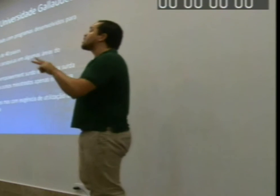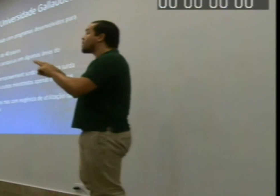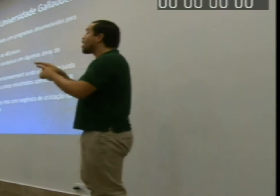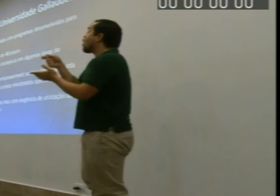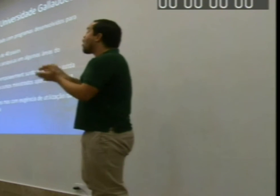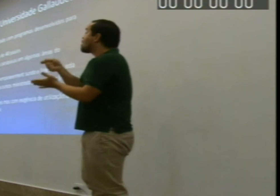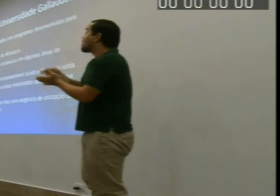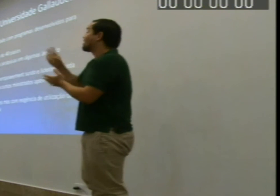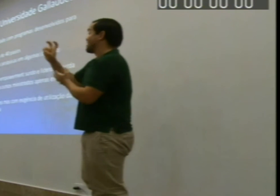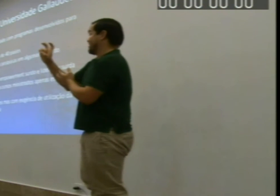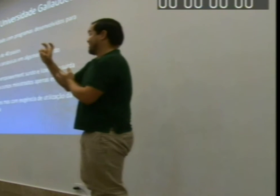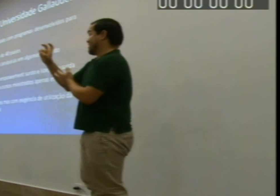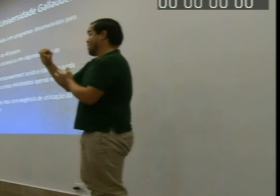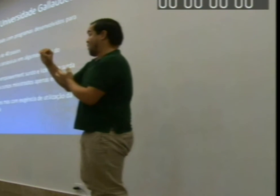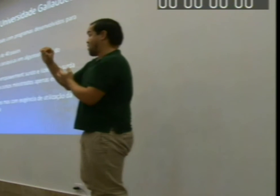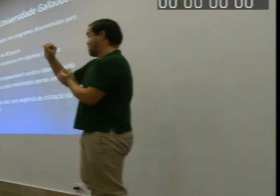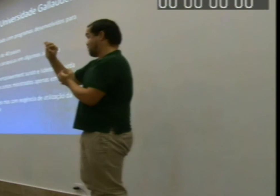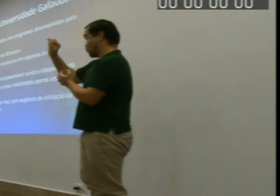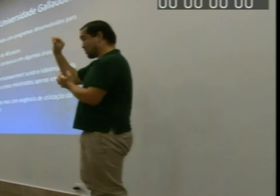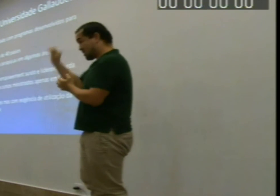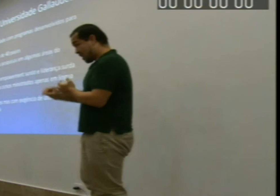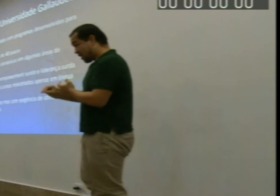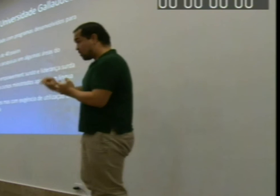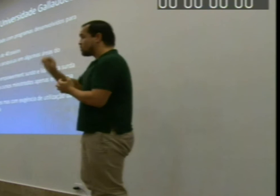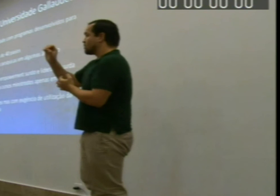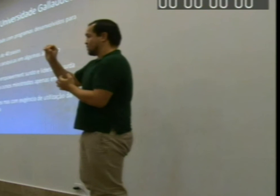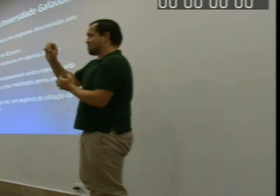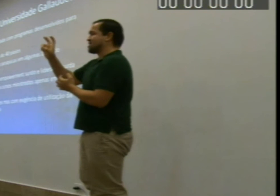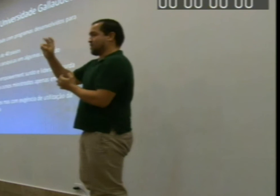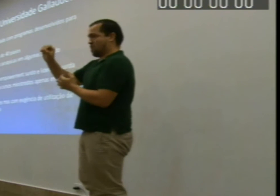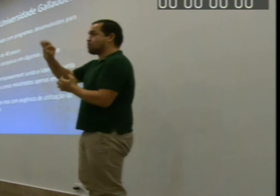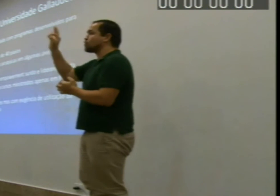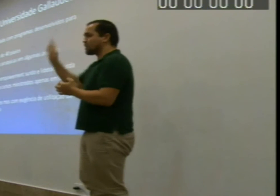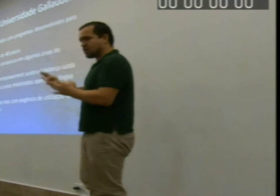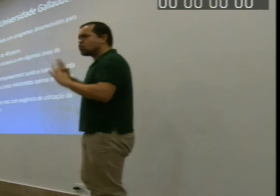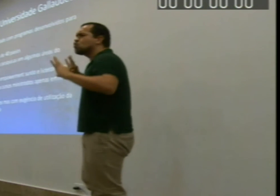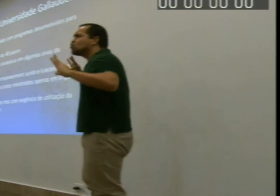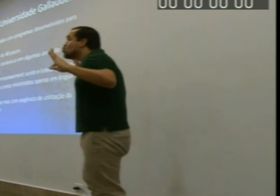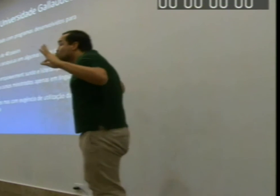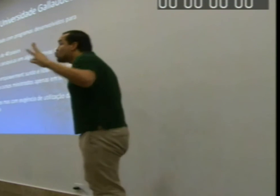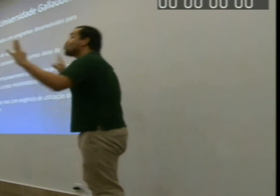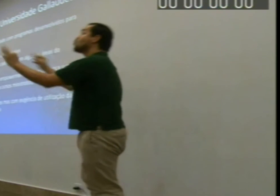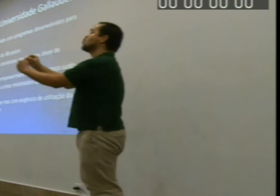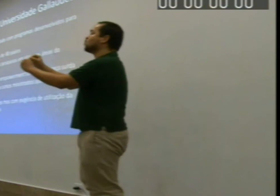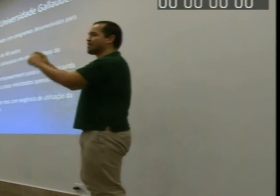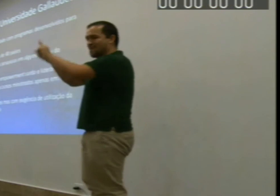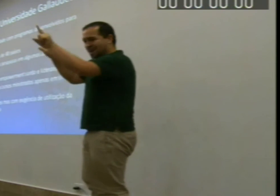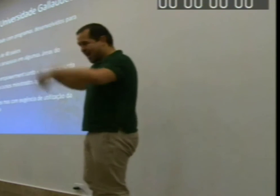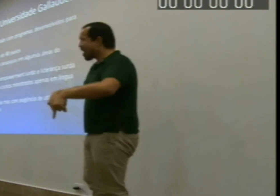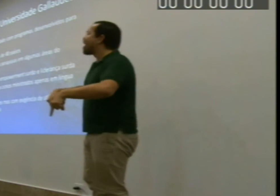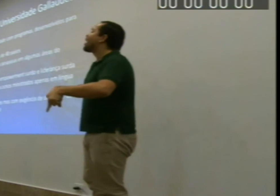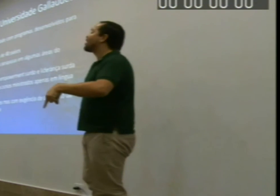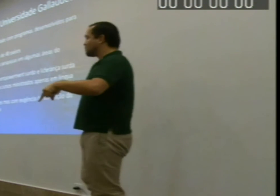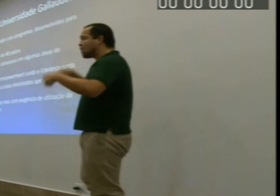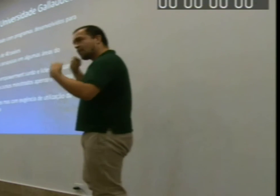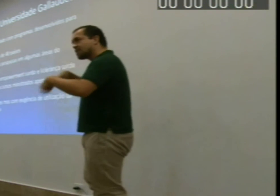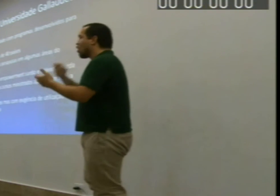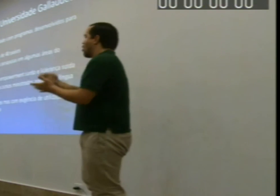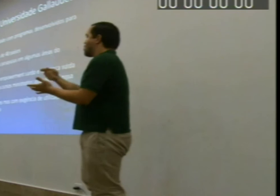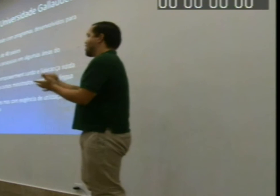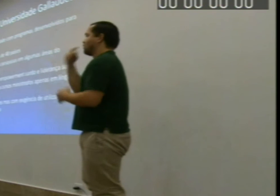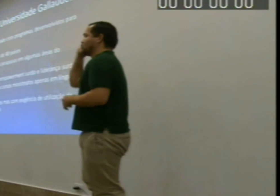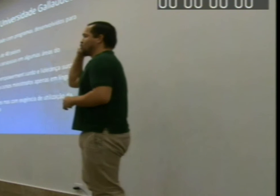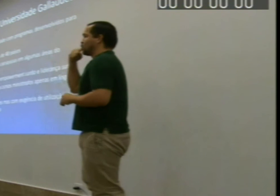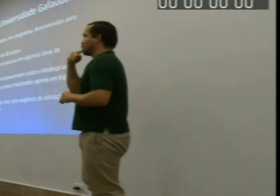surdo não também Eles cobraram o quê 50 que 50% de toda a o quadro